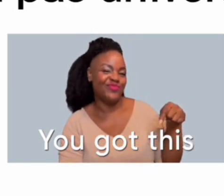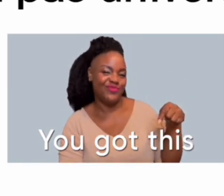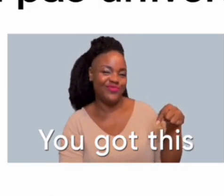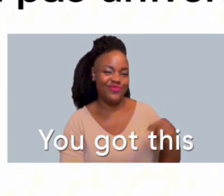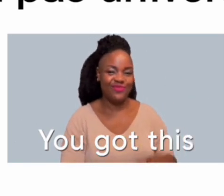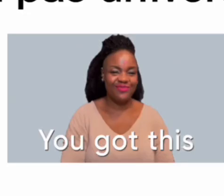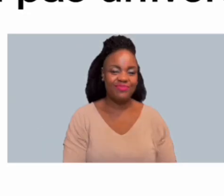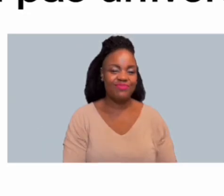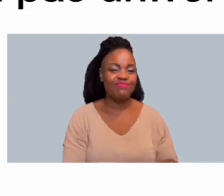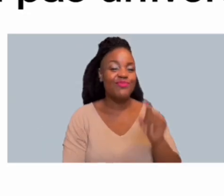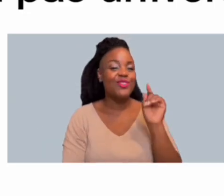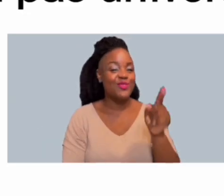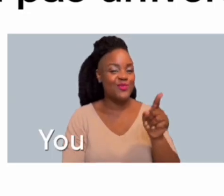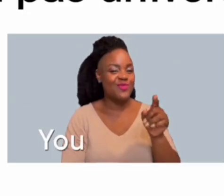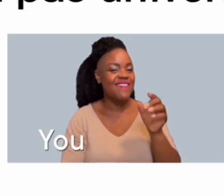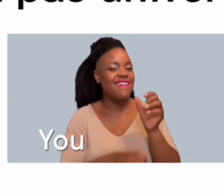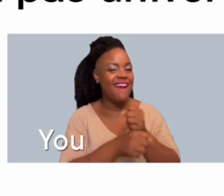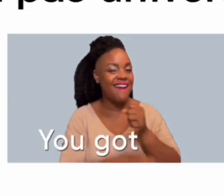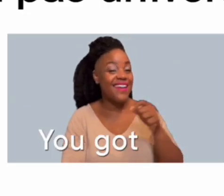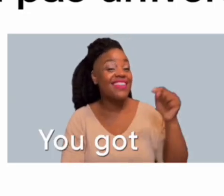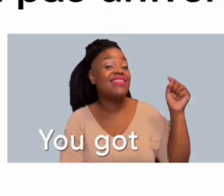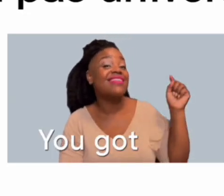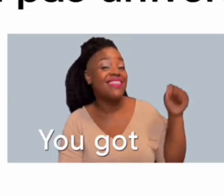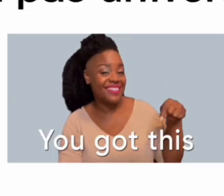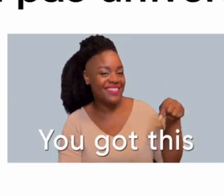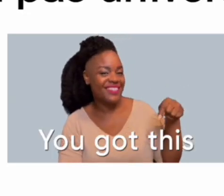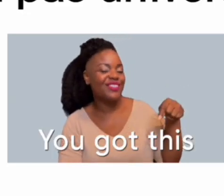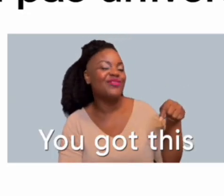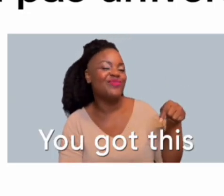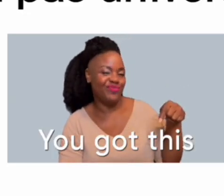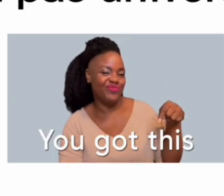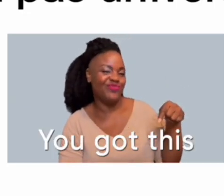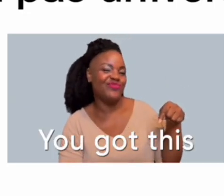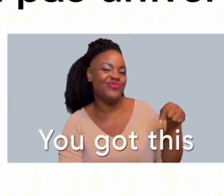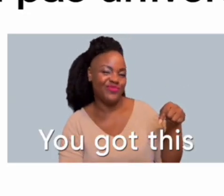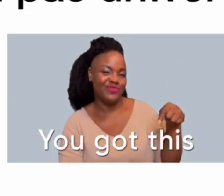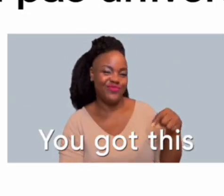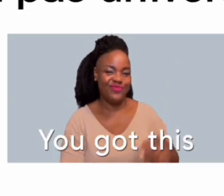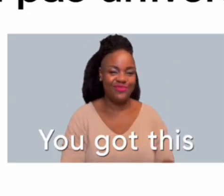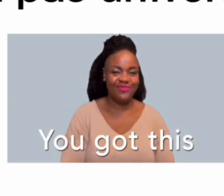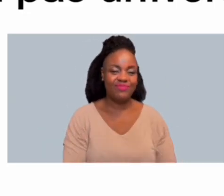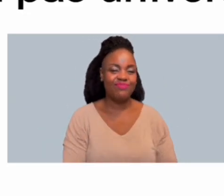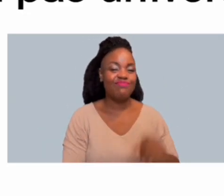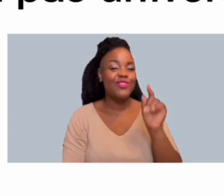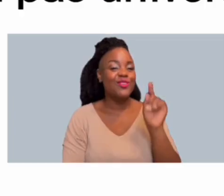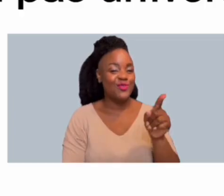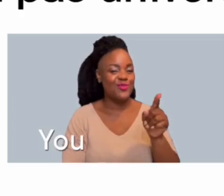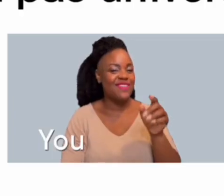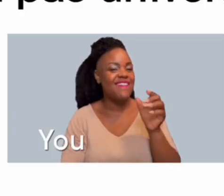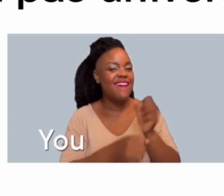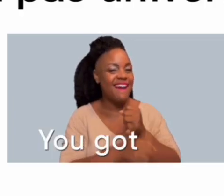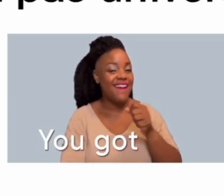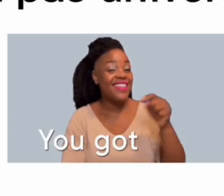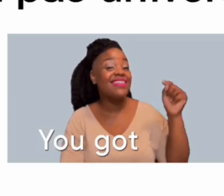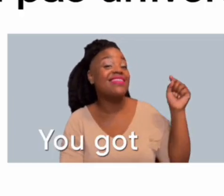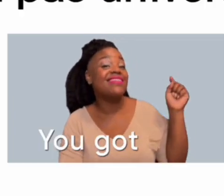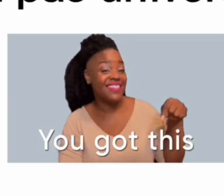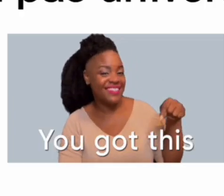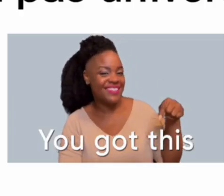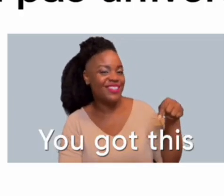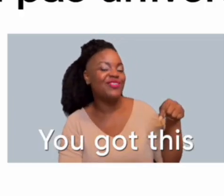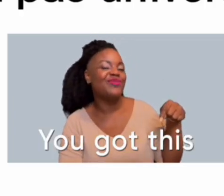avons aussi une langue des signes internationale, International Sign Language, qui nous permet, comme la langue qui est la